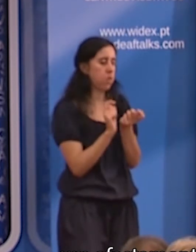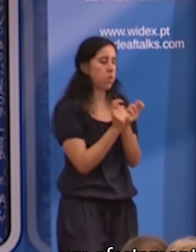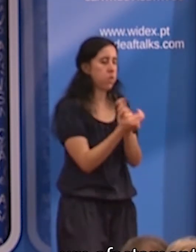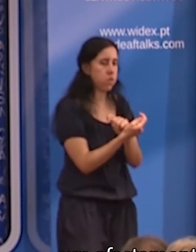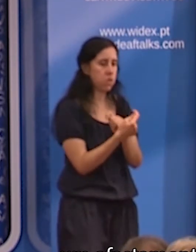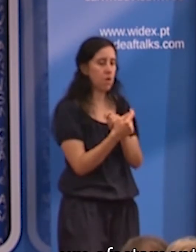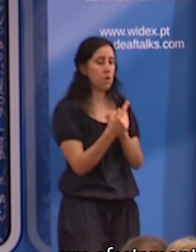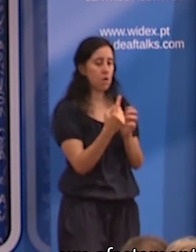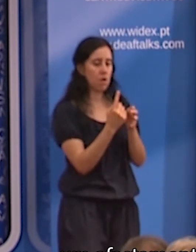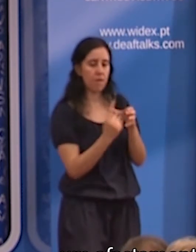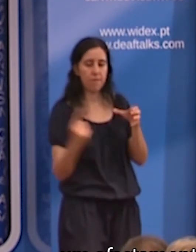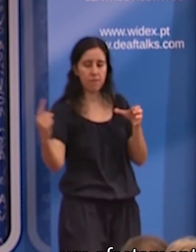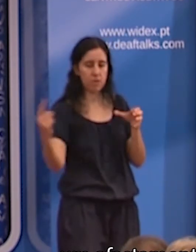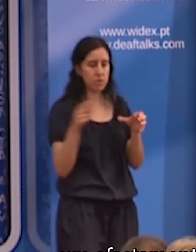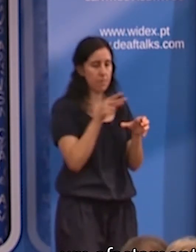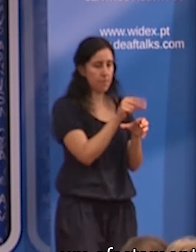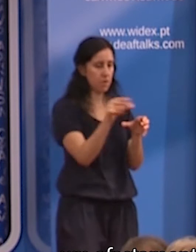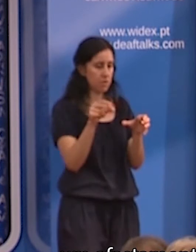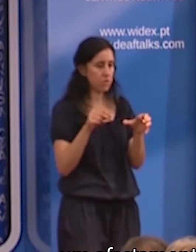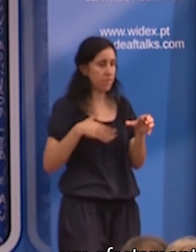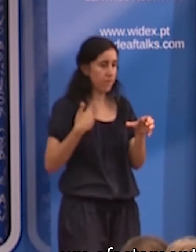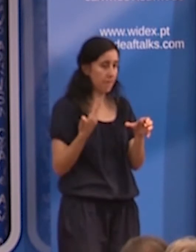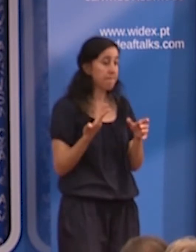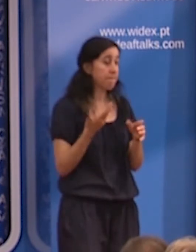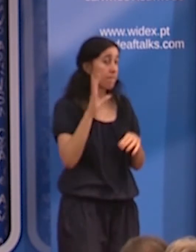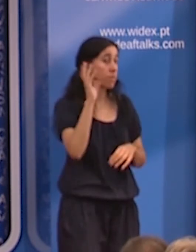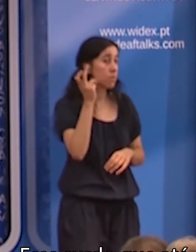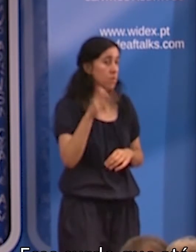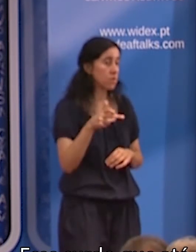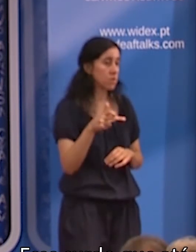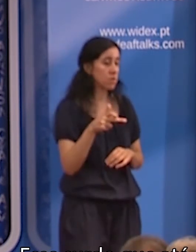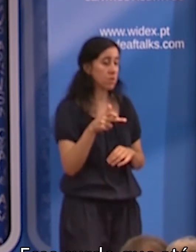progressivo dos seus pares. E o que é que acontece?